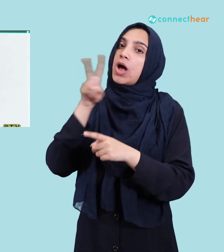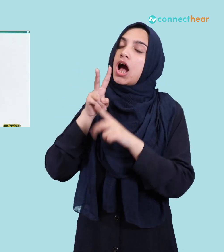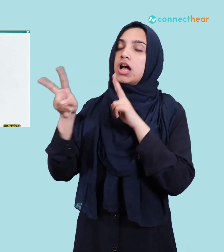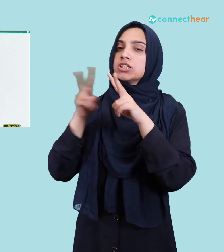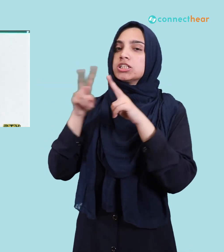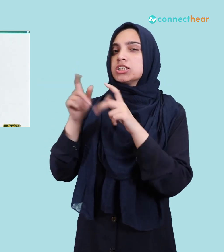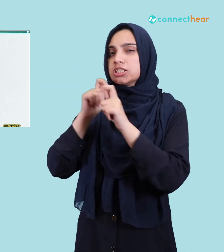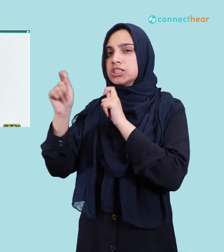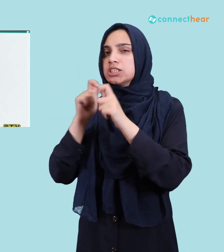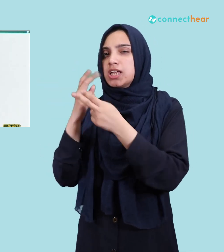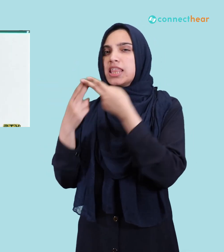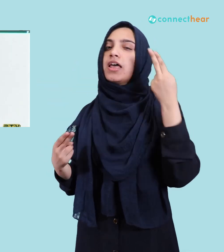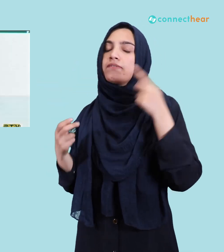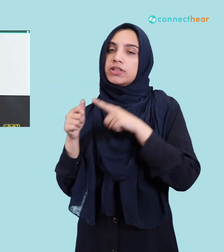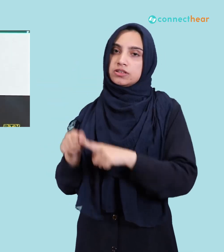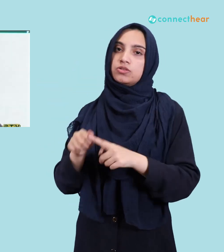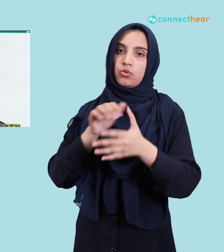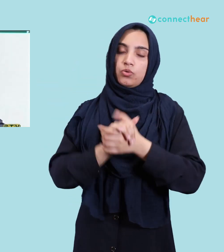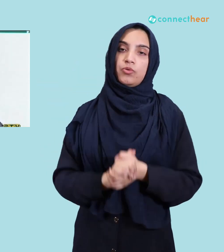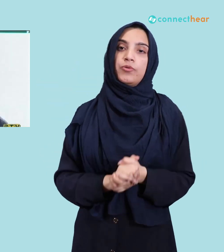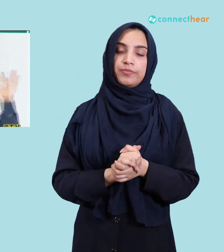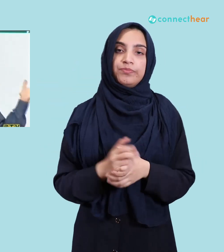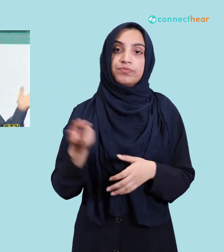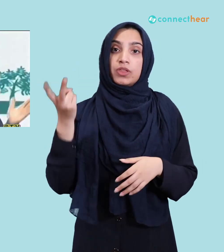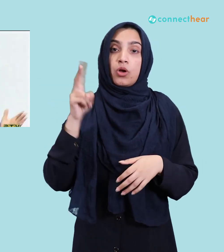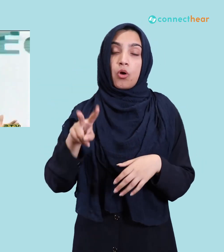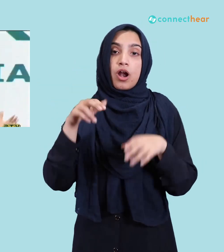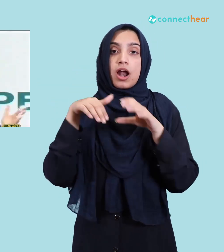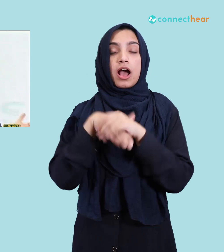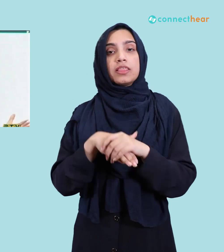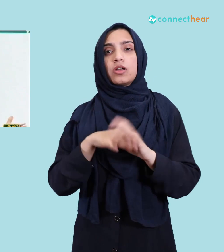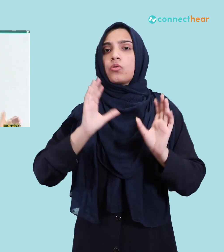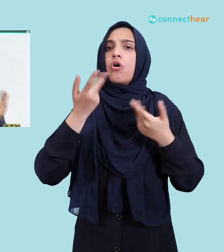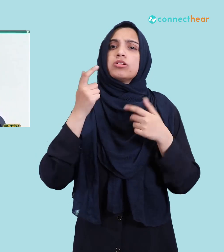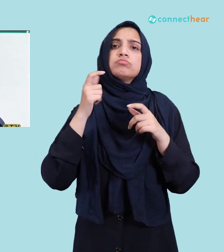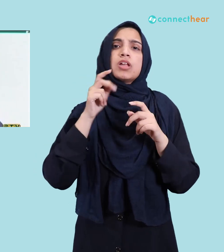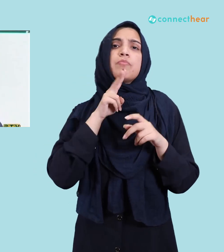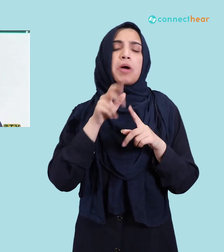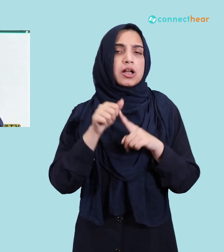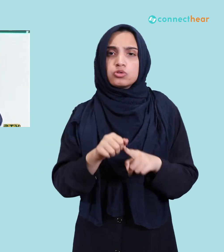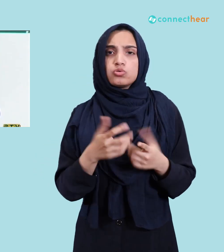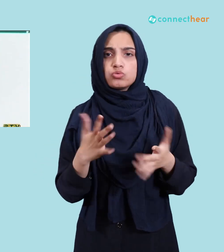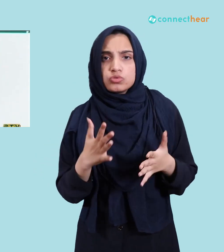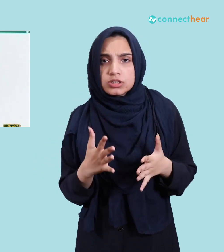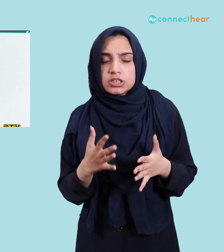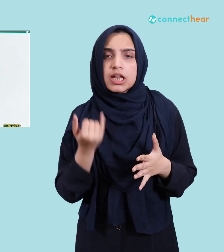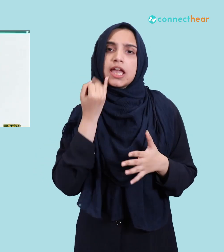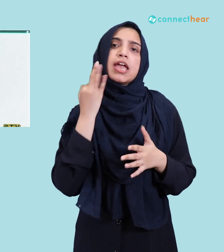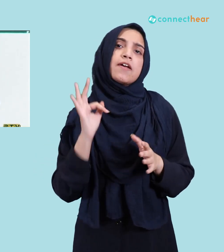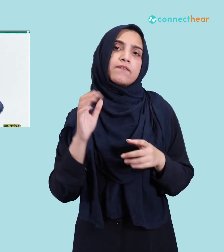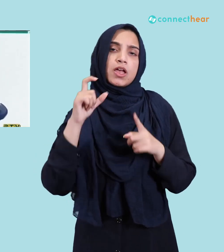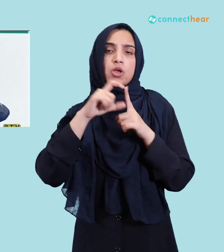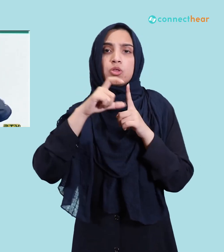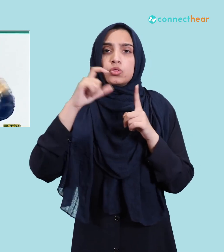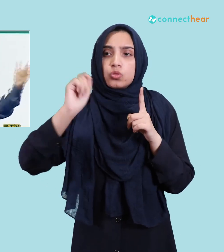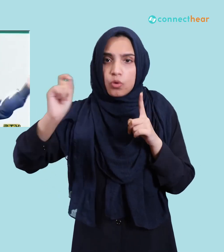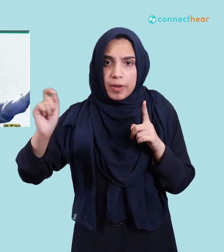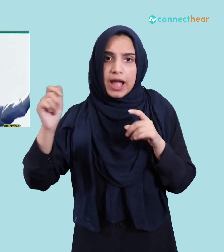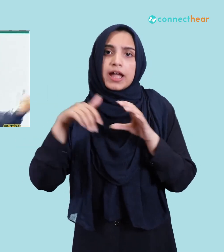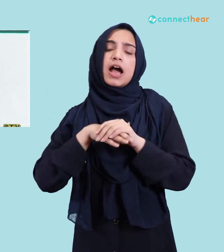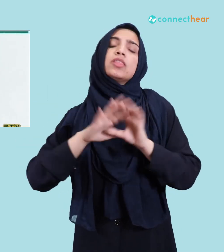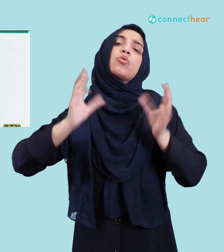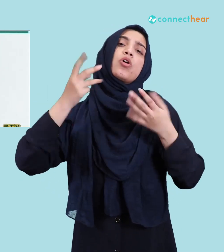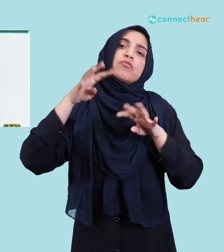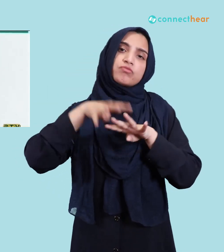کریں اور ان کو انسینٹیوائز کریں. کوئی ضرورت نہیں کہ پاکستانی جا کے اب دبئی میں بھی فیکٹریاں لگا دیتے ہیں،